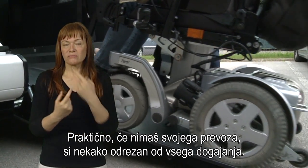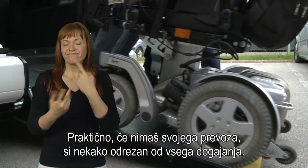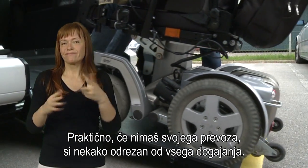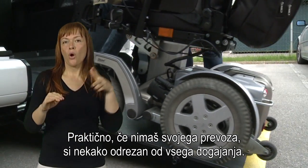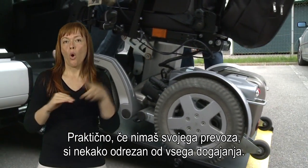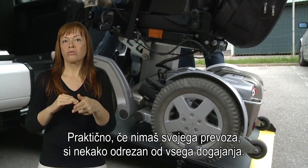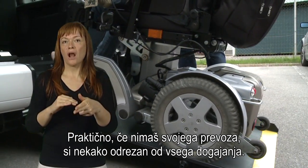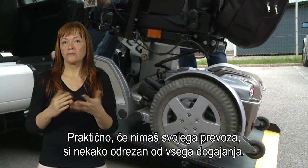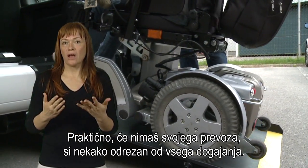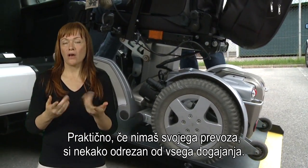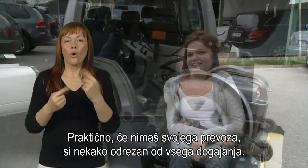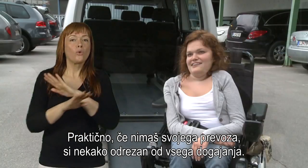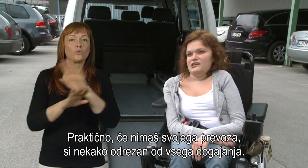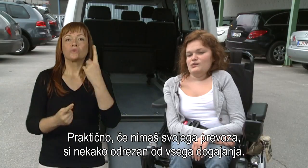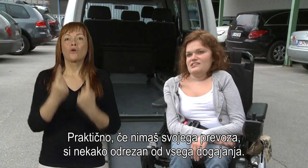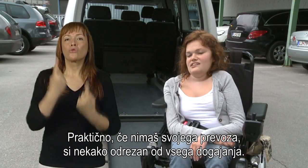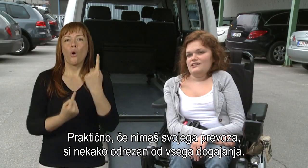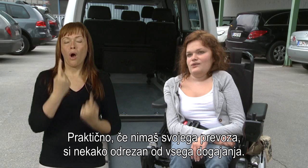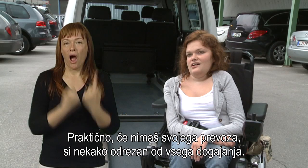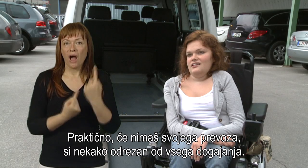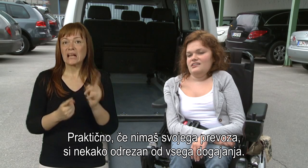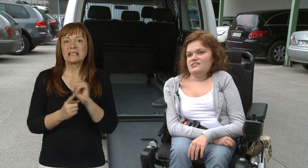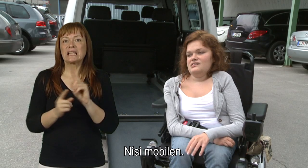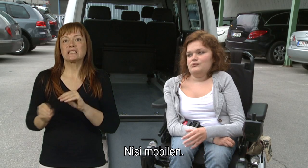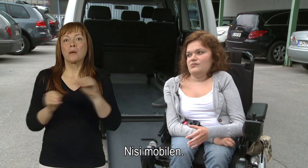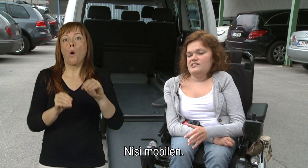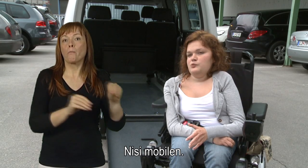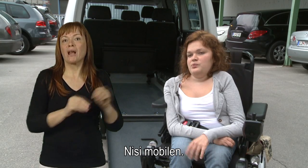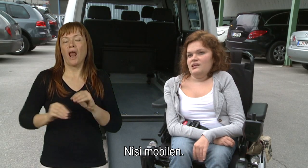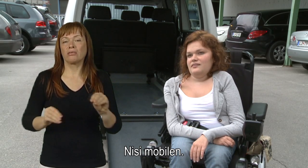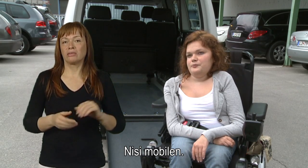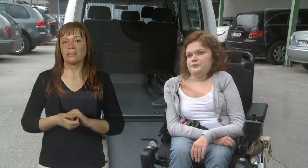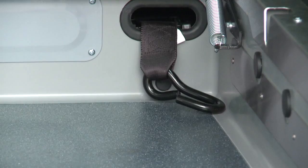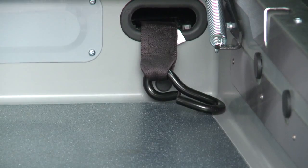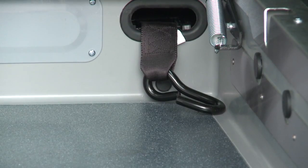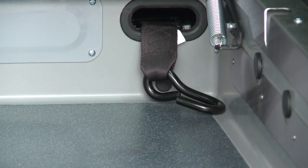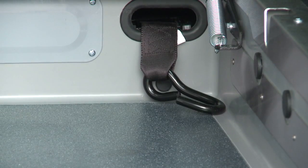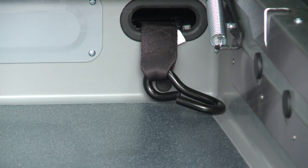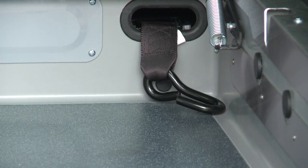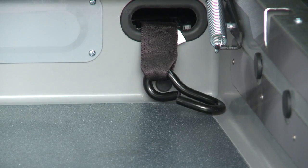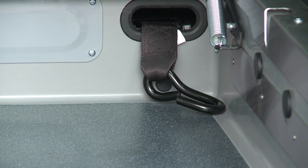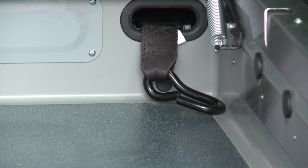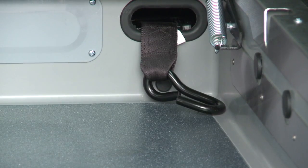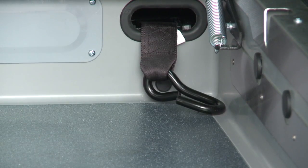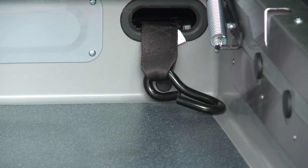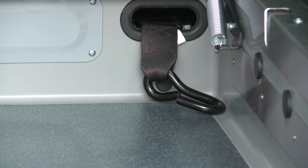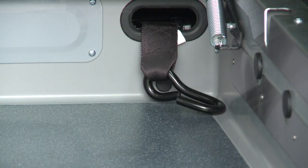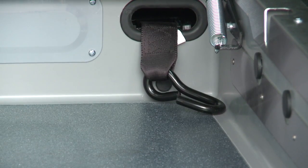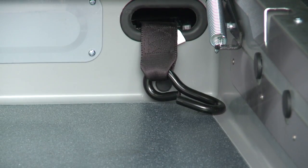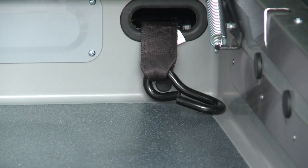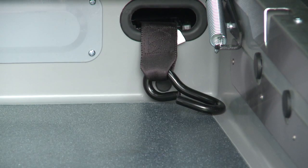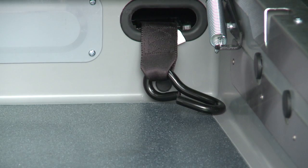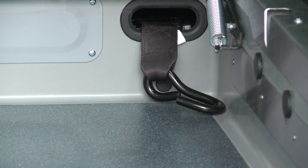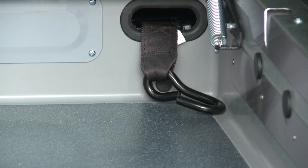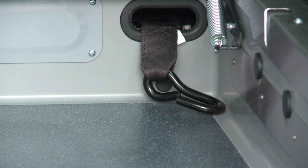nekako odrezan od vsega dogajanja, nisi mobilen. Ja, tu se